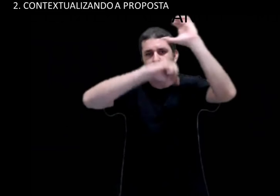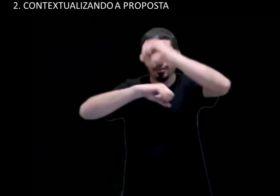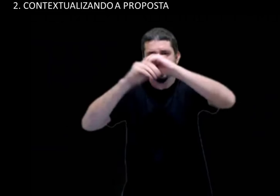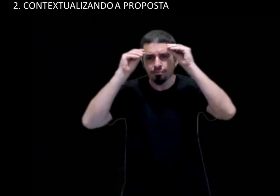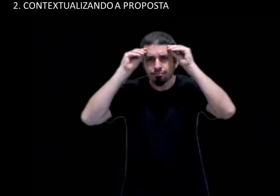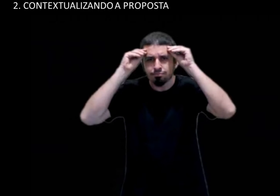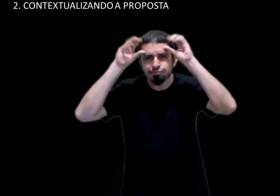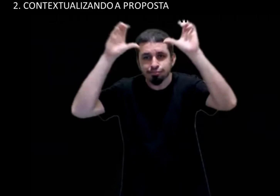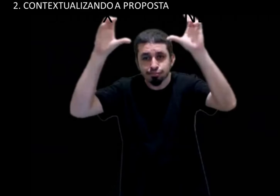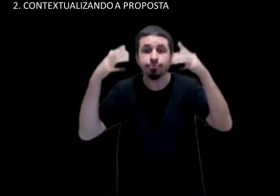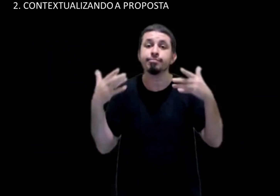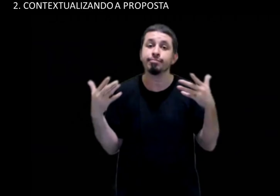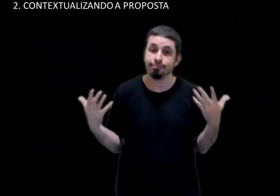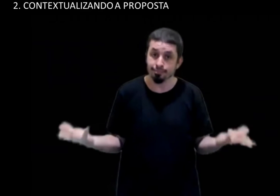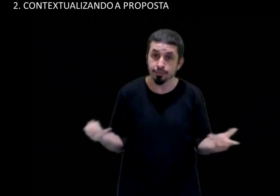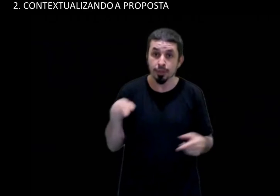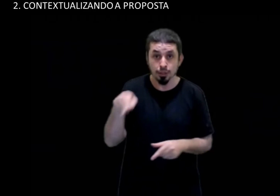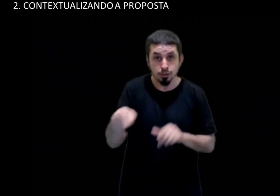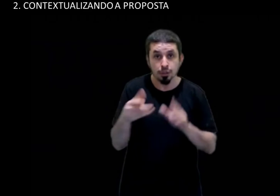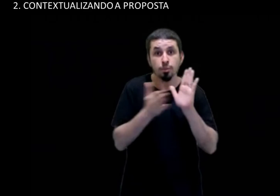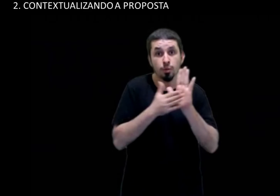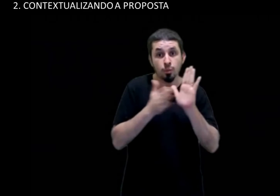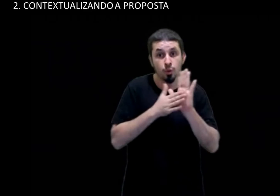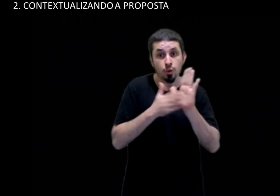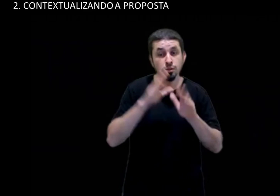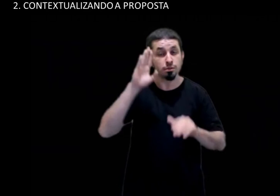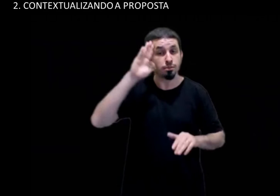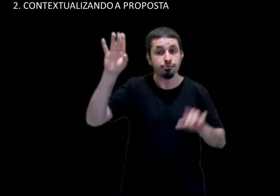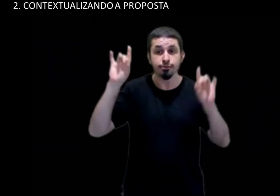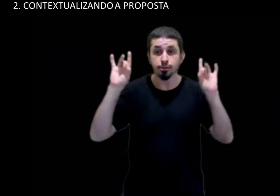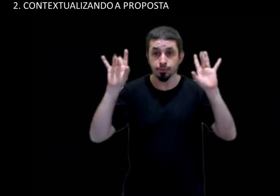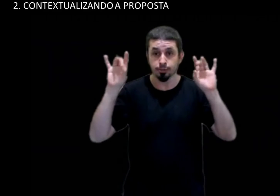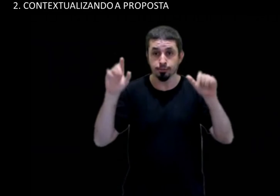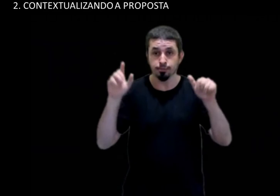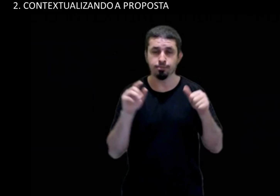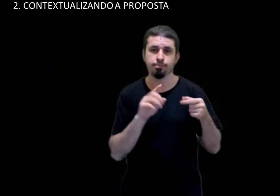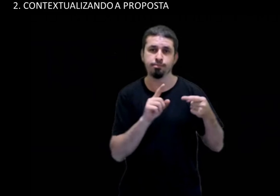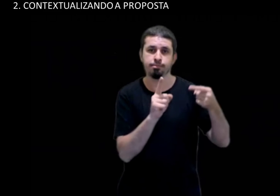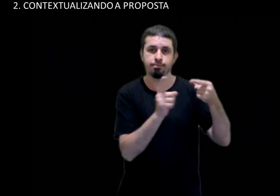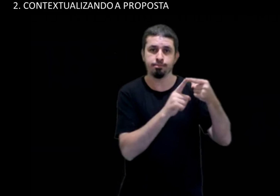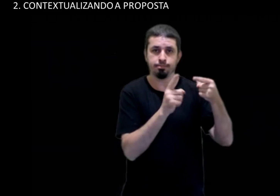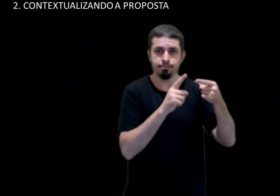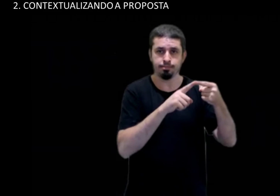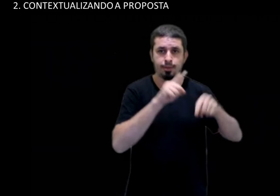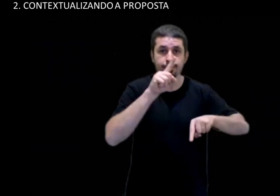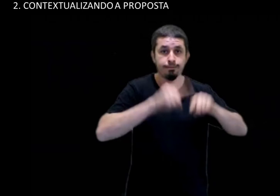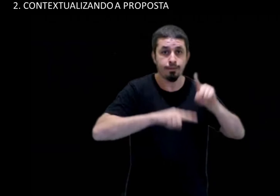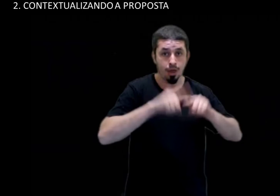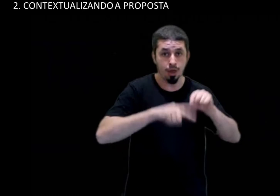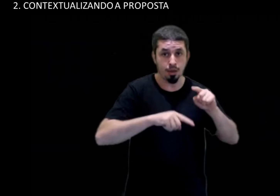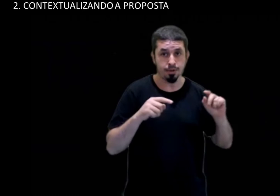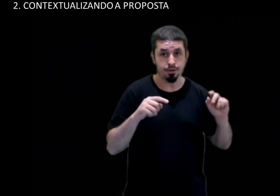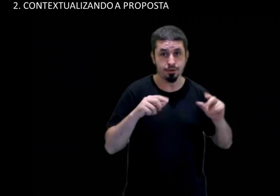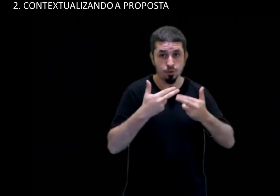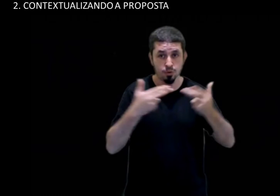seguintes objetivos específicos. 1. Relacionar as ferramentas tecnológicas com os projetos que podem